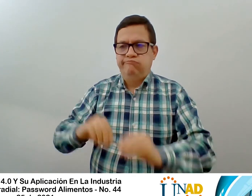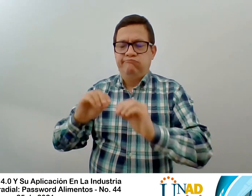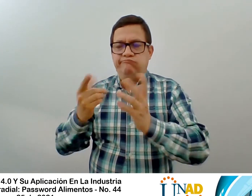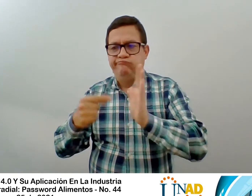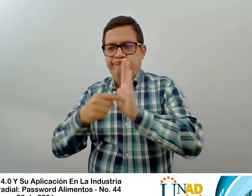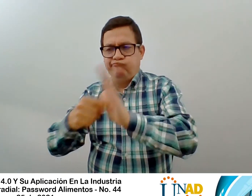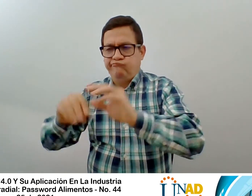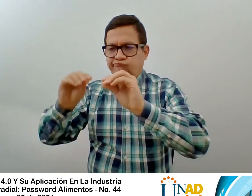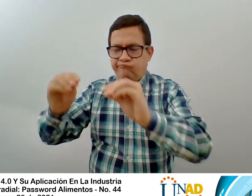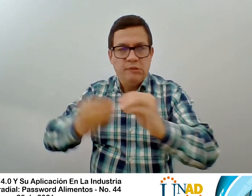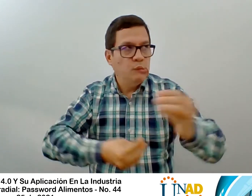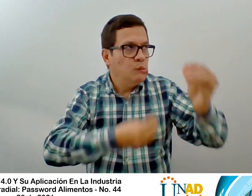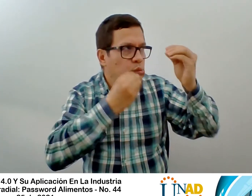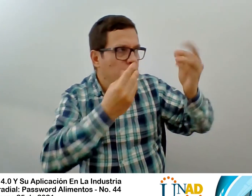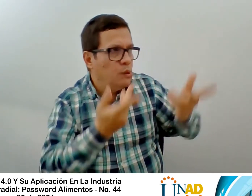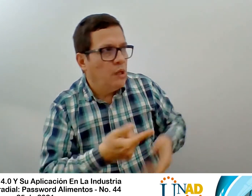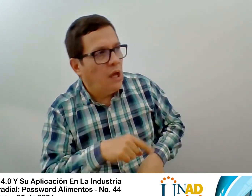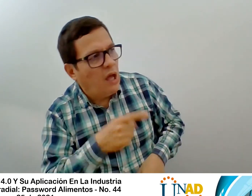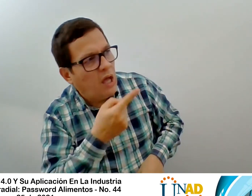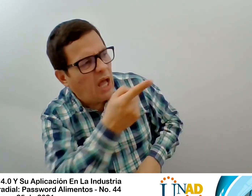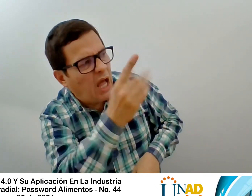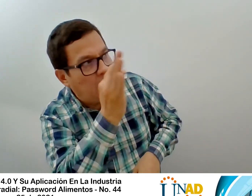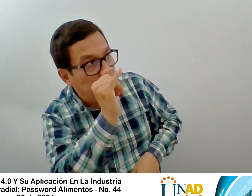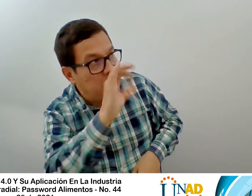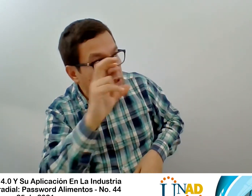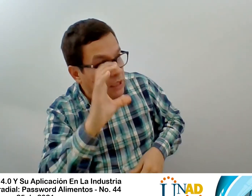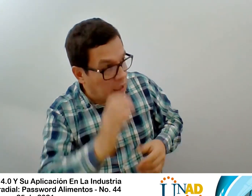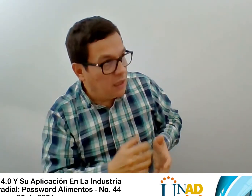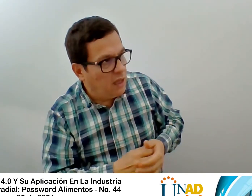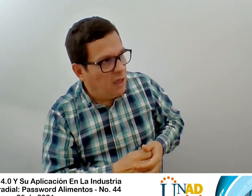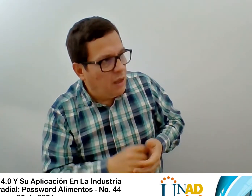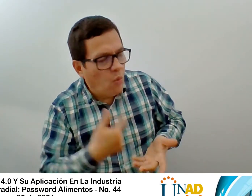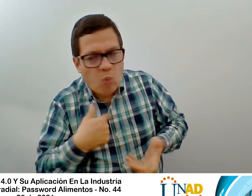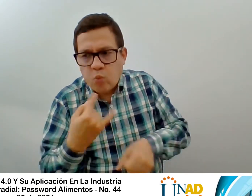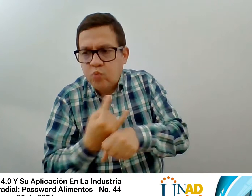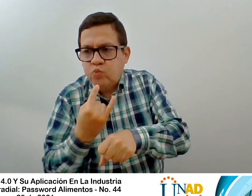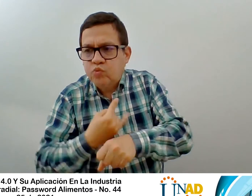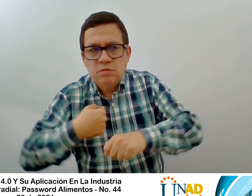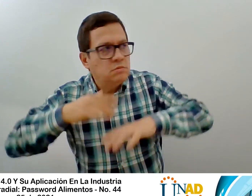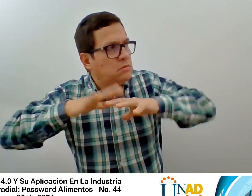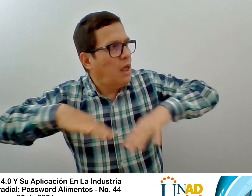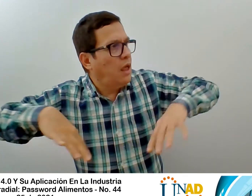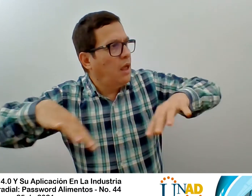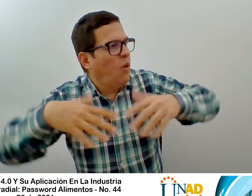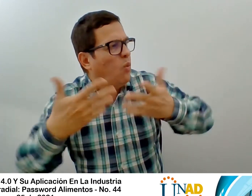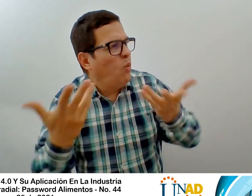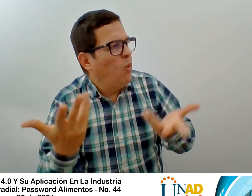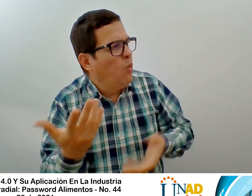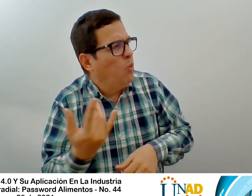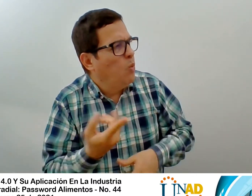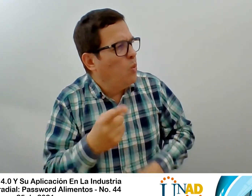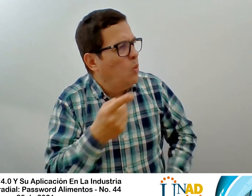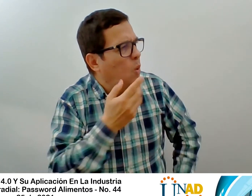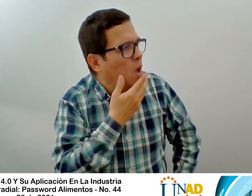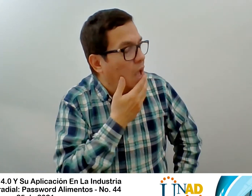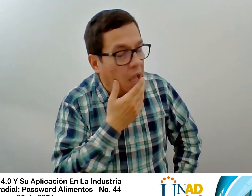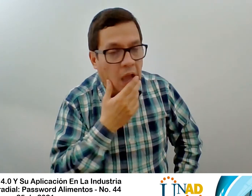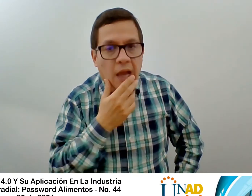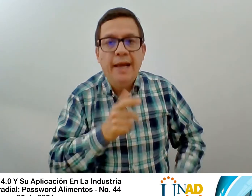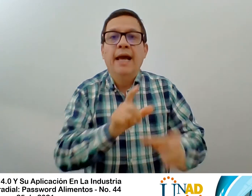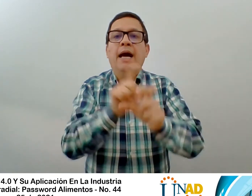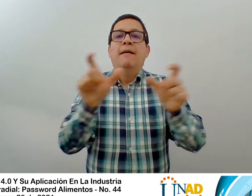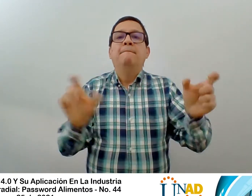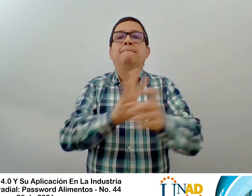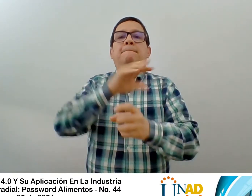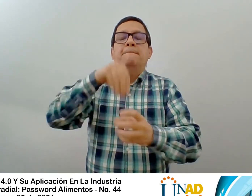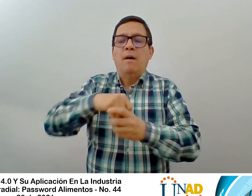pues están orientadas a mostrarnos de qué se tratan las TICs, cómo las podemos usar en nuestro entorno y cómo